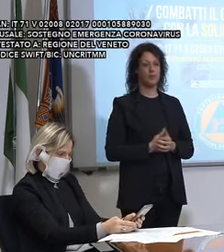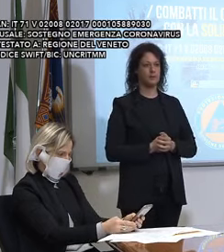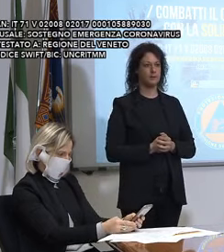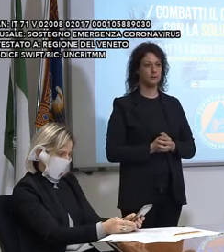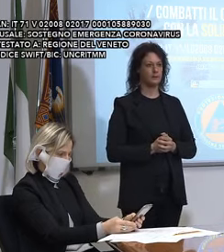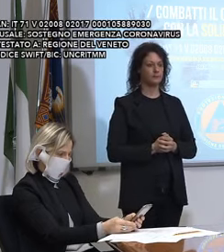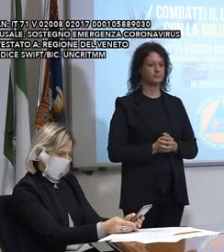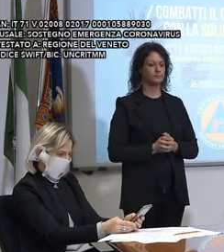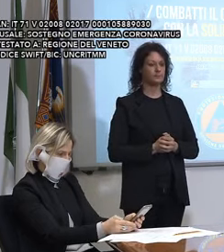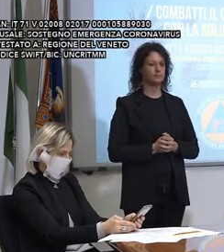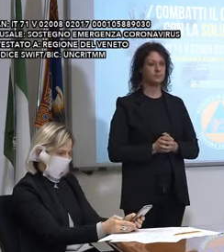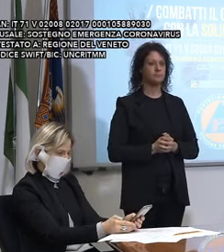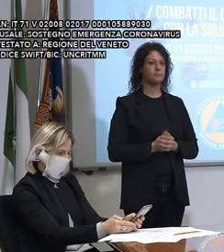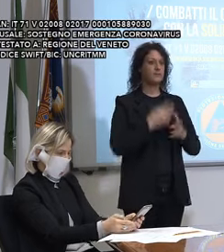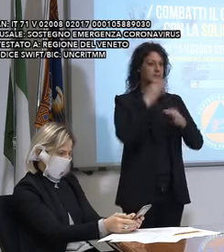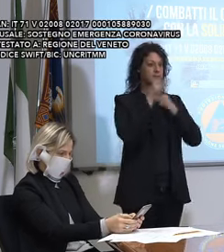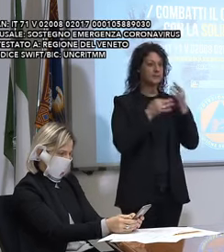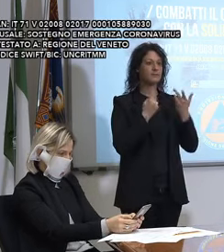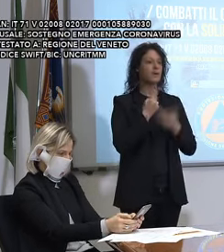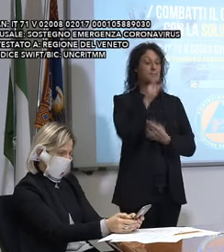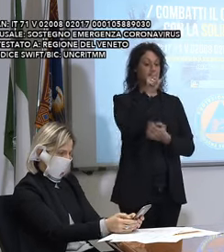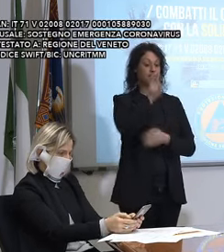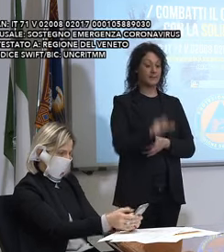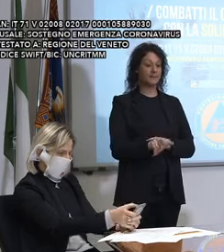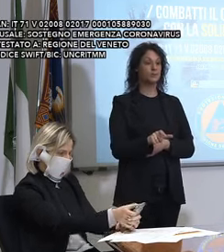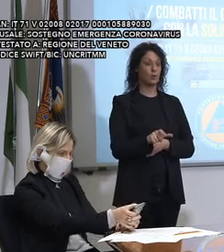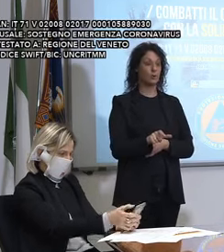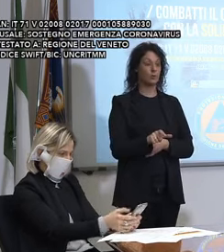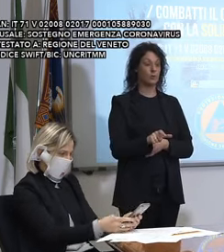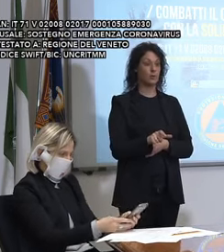Nel momento in cui una persona è sintomatica,